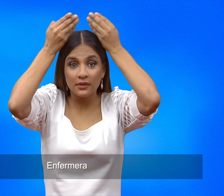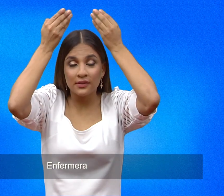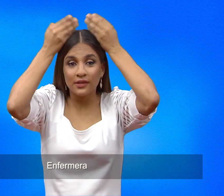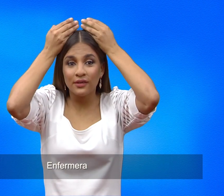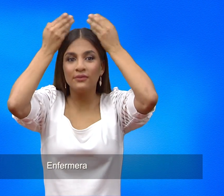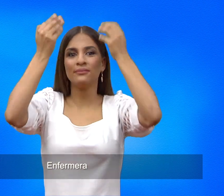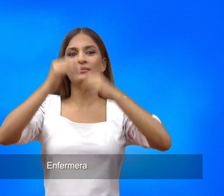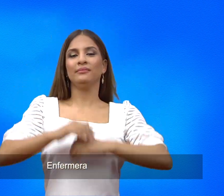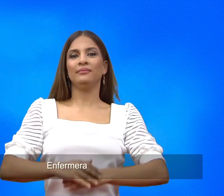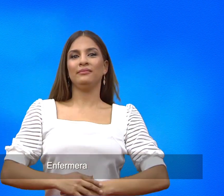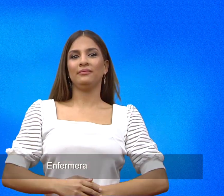enfermera